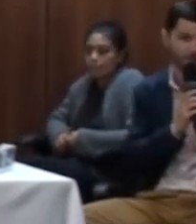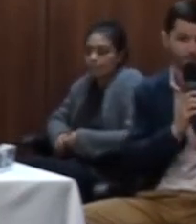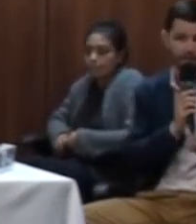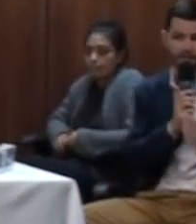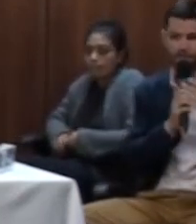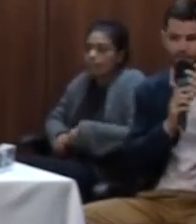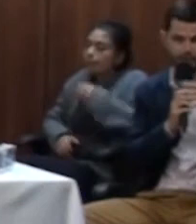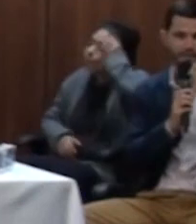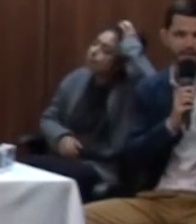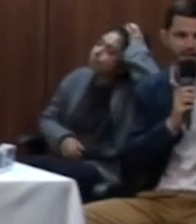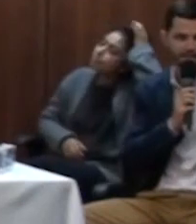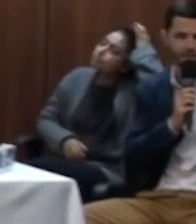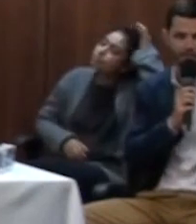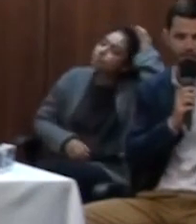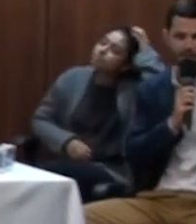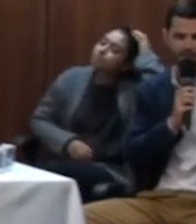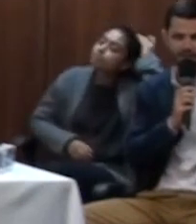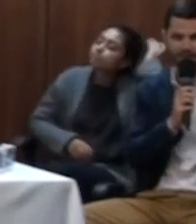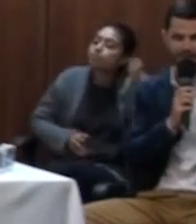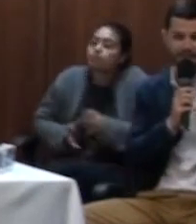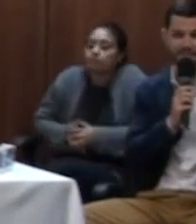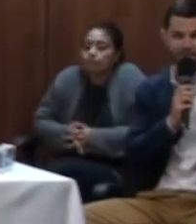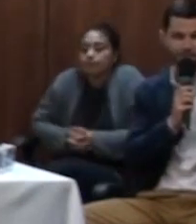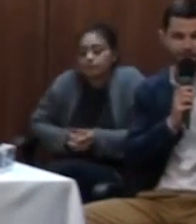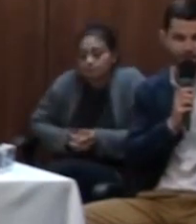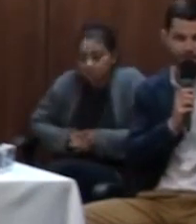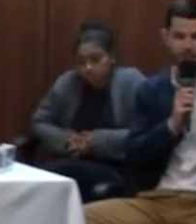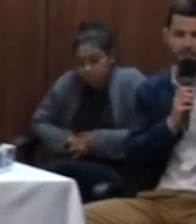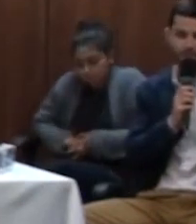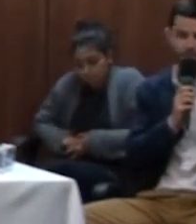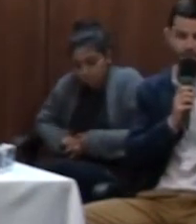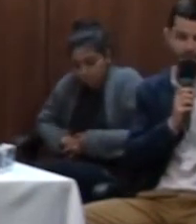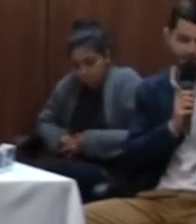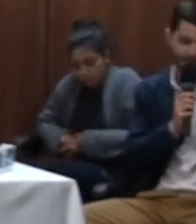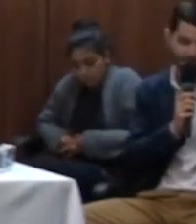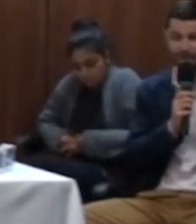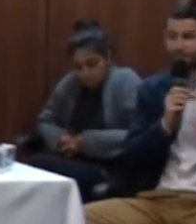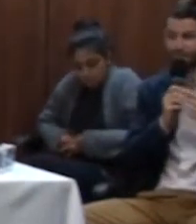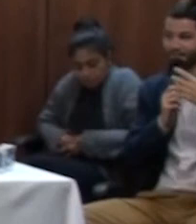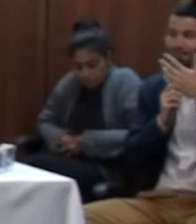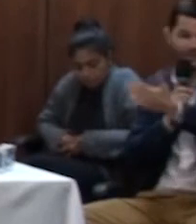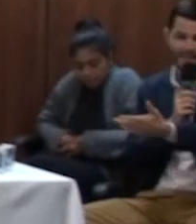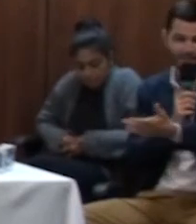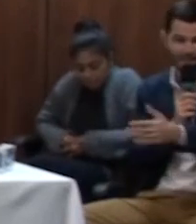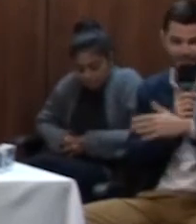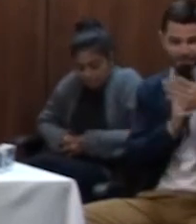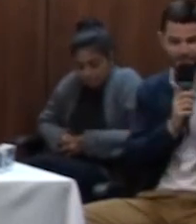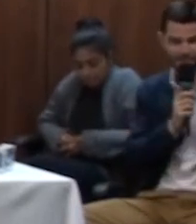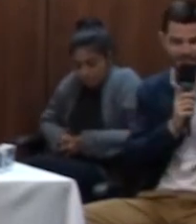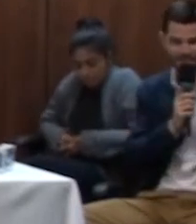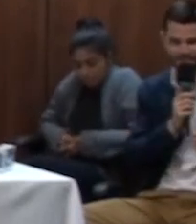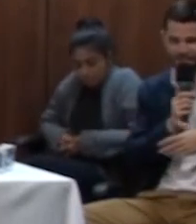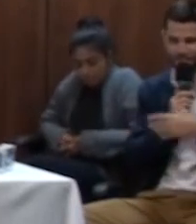vai, como eu falei, ressaltando para quem, insistindo para quem chegou depois, está tudo sendo gravado. Vocês, ao falarem agora, a